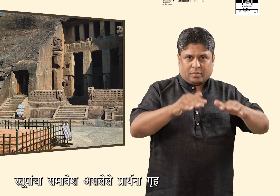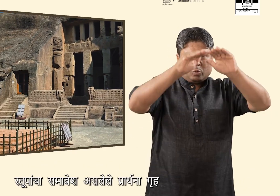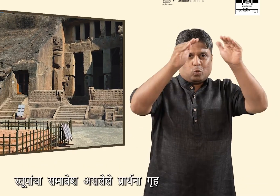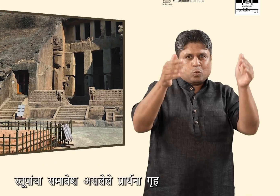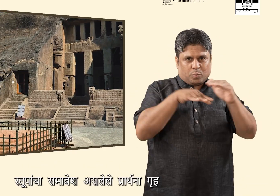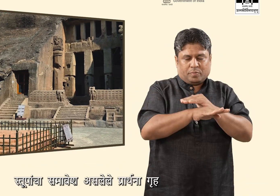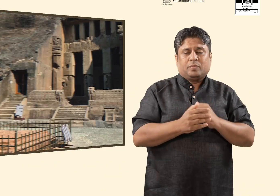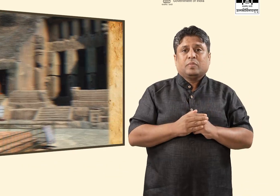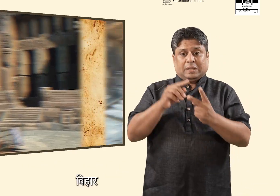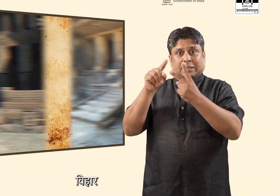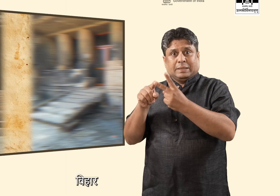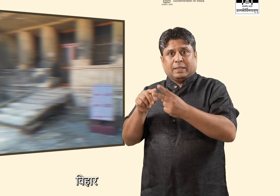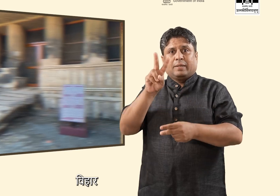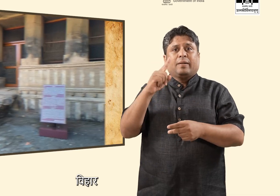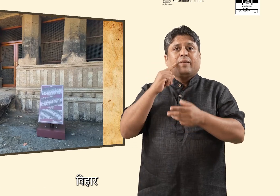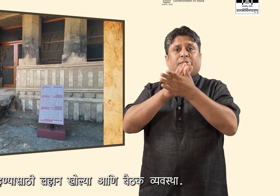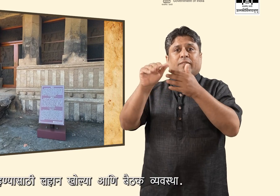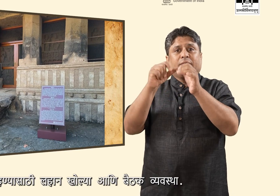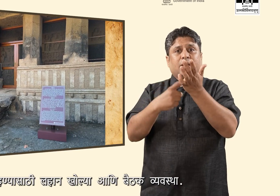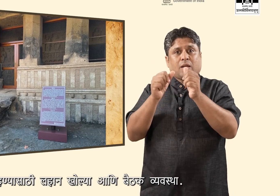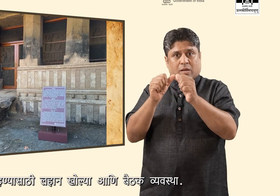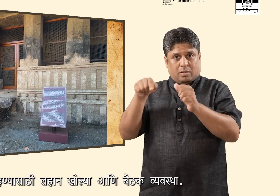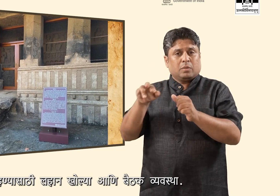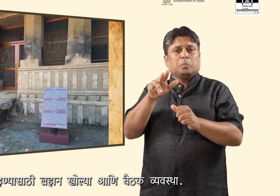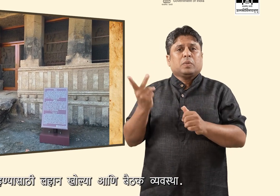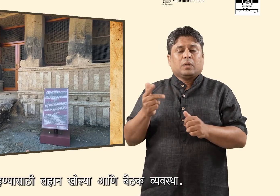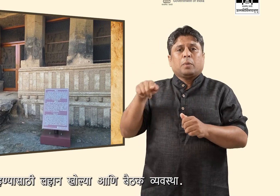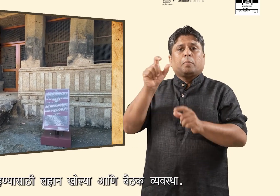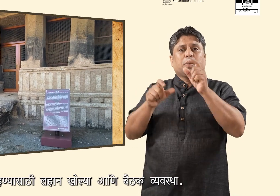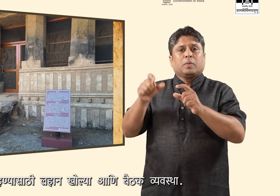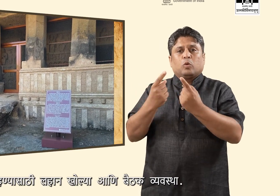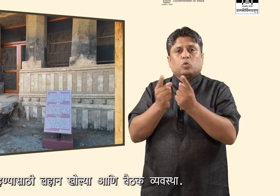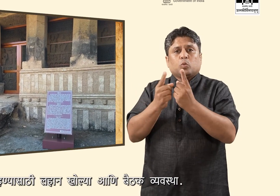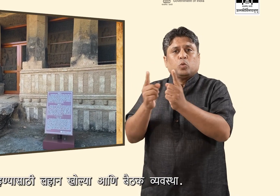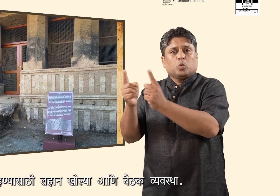प्रार्थनागृह; विहार, राहण्यासाठी लहान खोल्या आणि बैठक व्यवस्था.